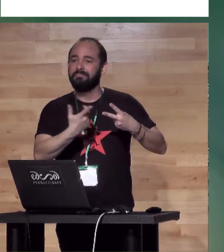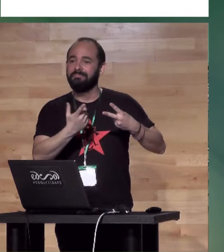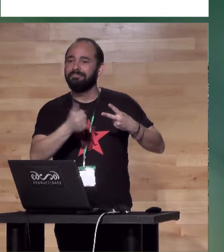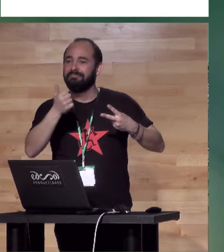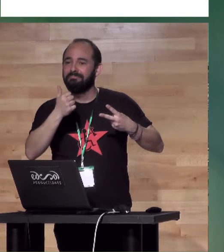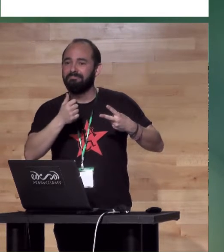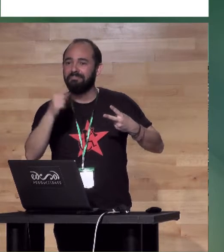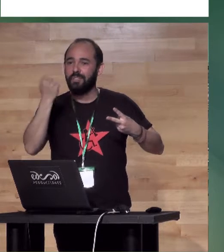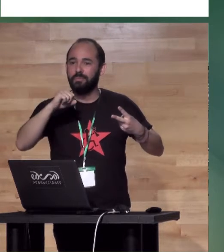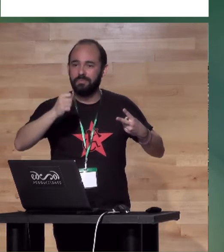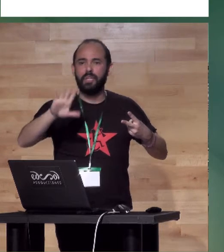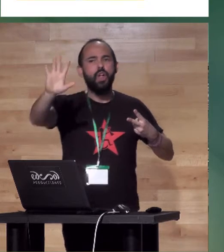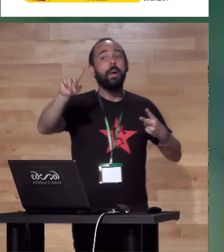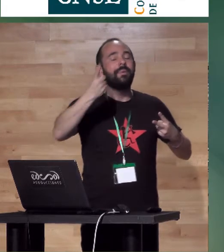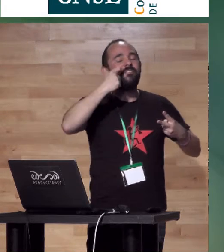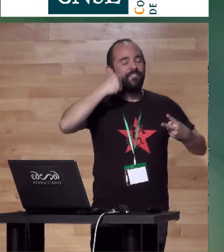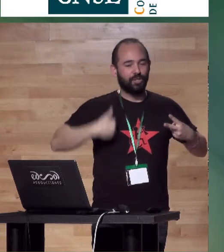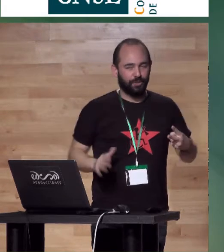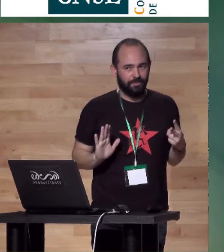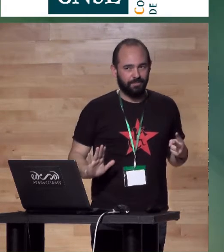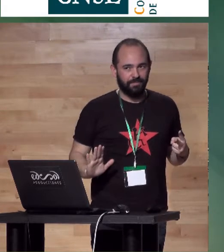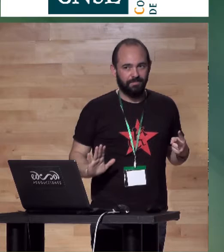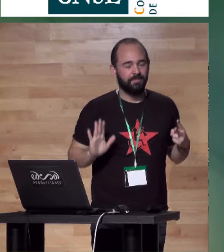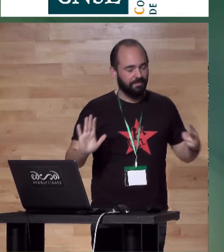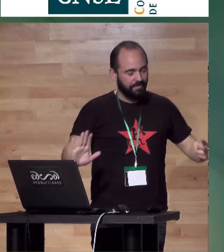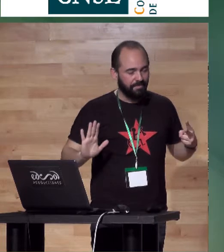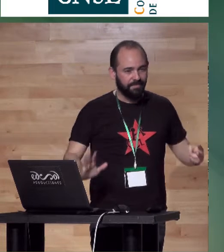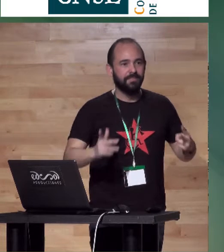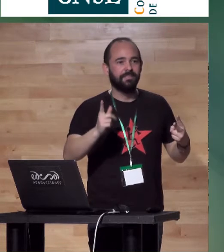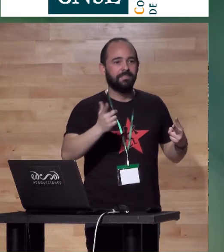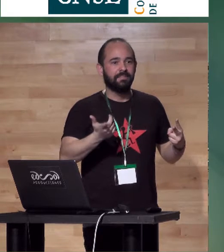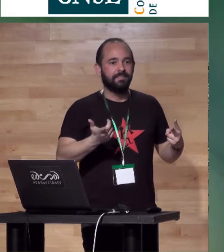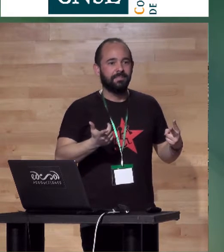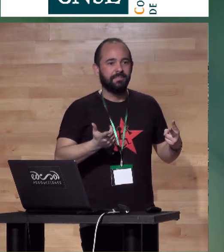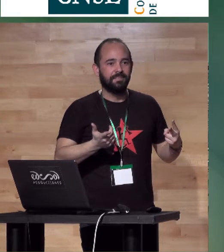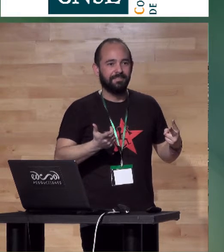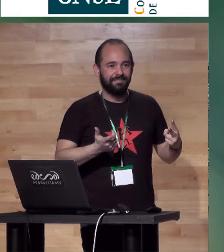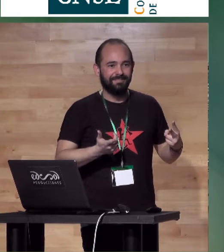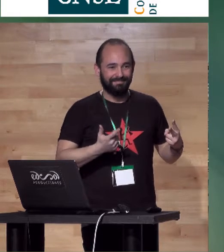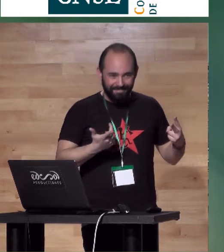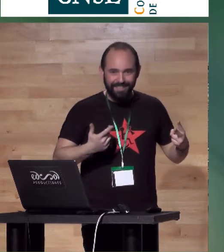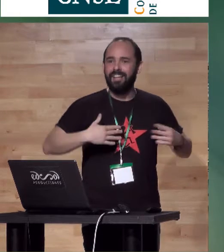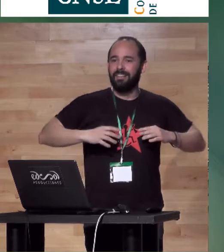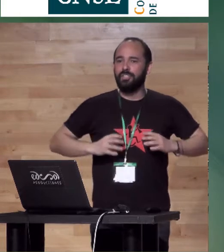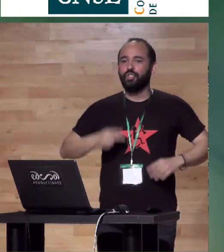Bueno, sí, es aparente. ¿Qué más? No, no, primero físico, físico. Vamos al físico.